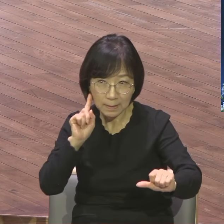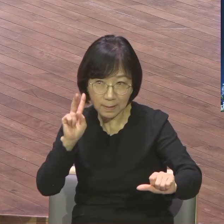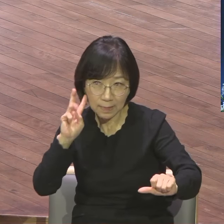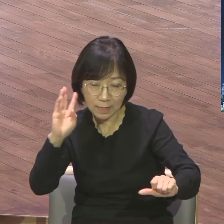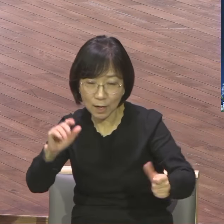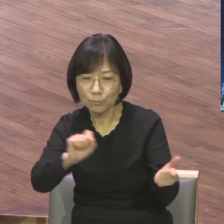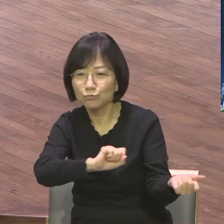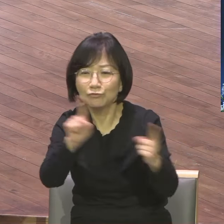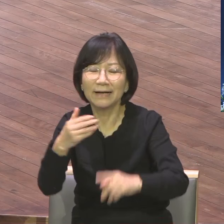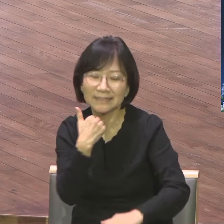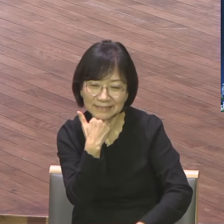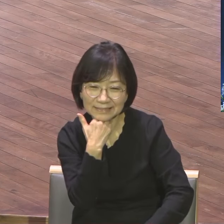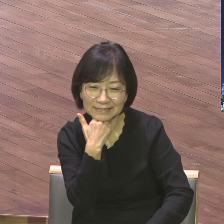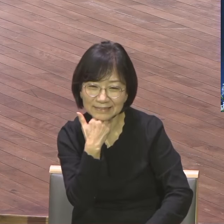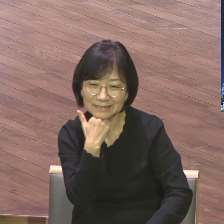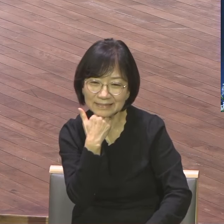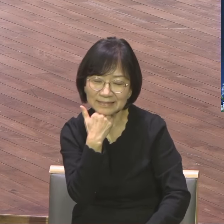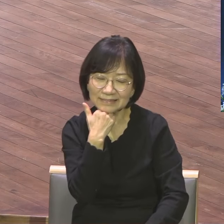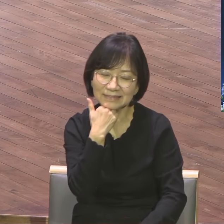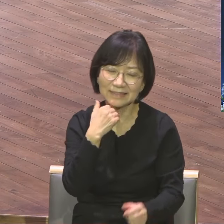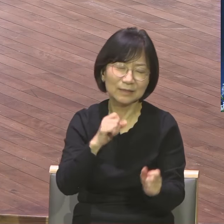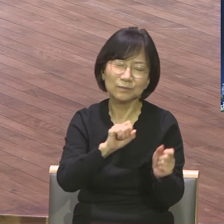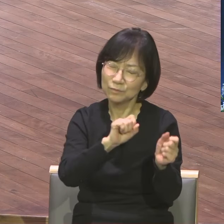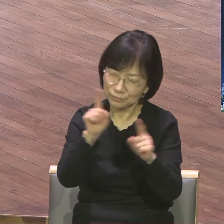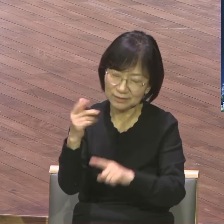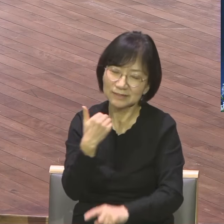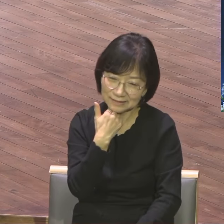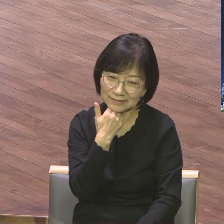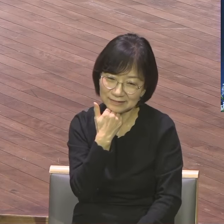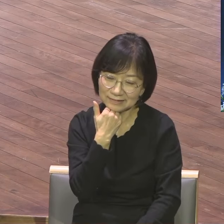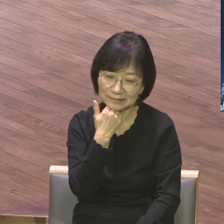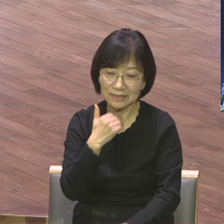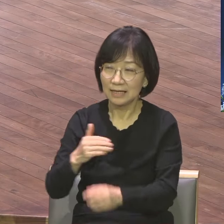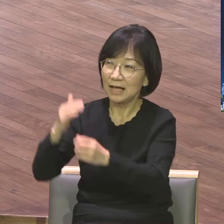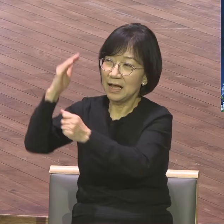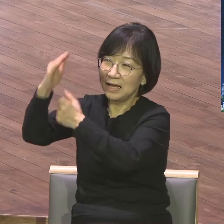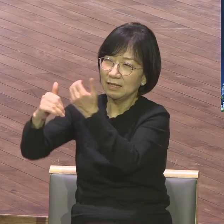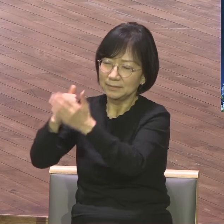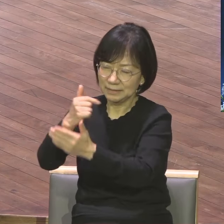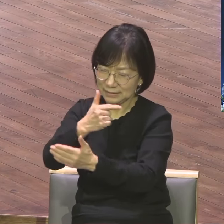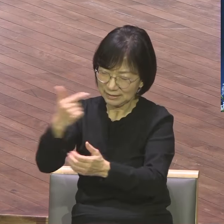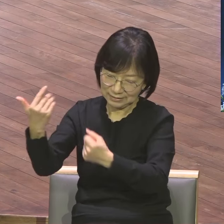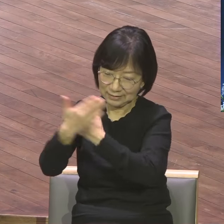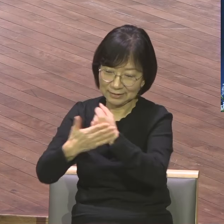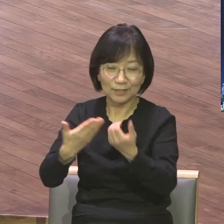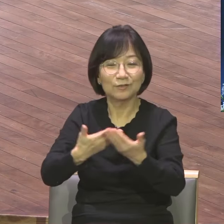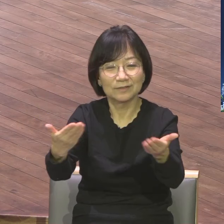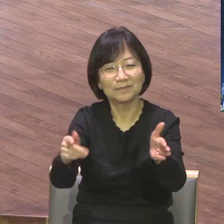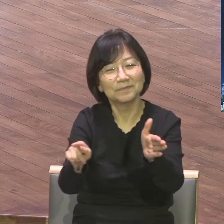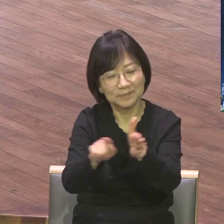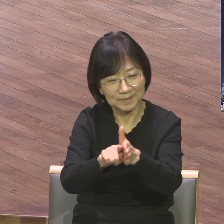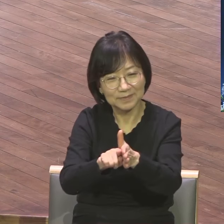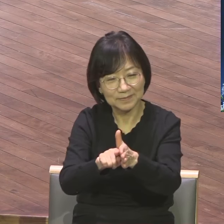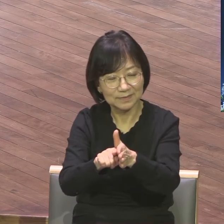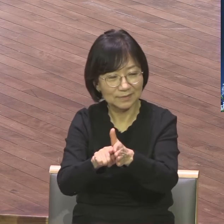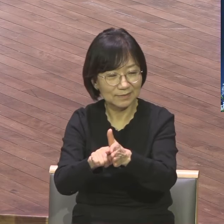그때 하나님이 여러분들에게 말할 수 없는 은혜를 주실 줄 믿습니다. 이 힘 가지고